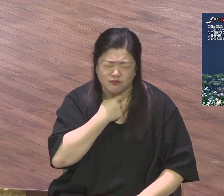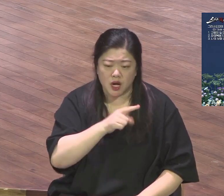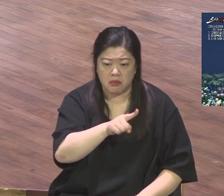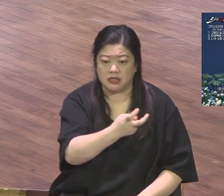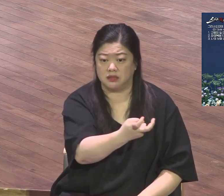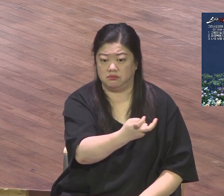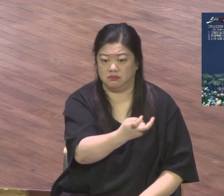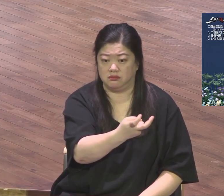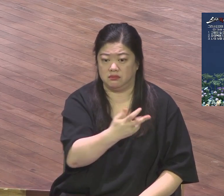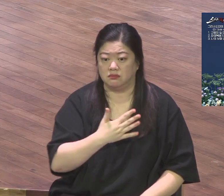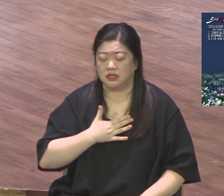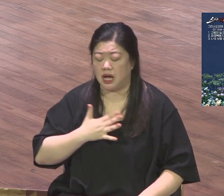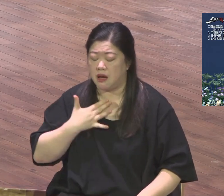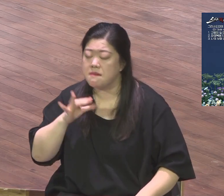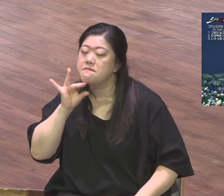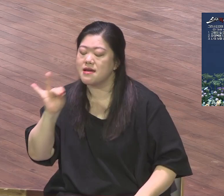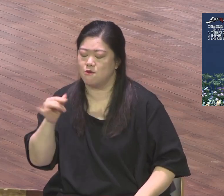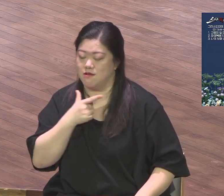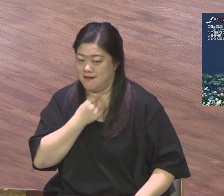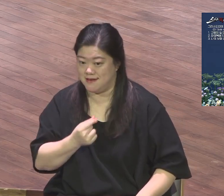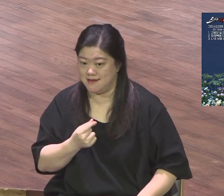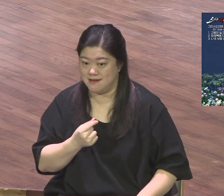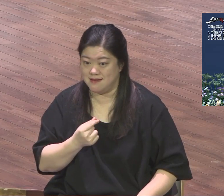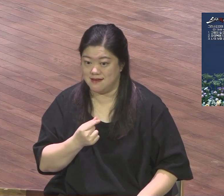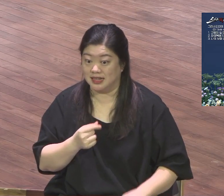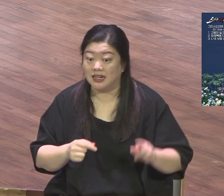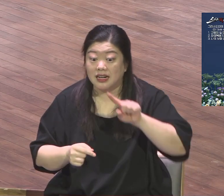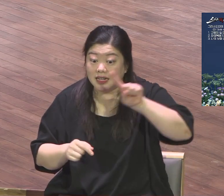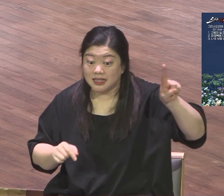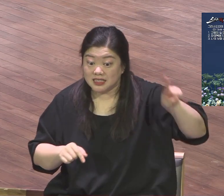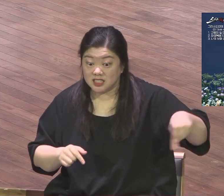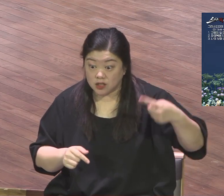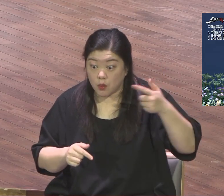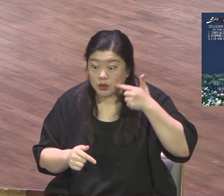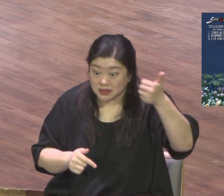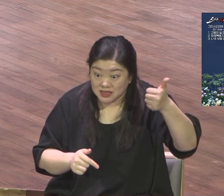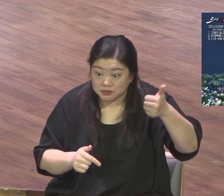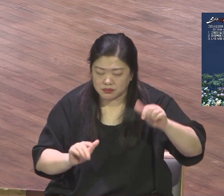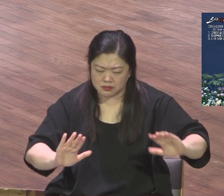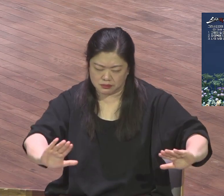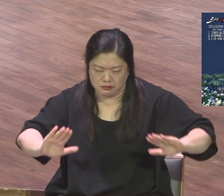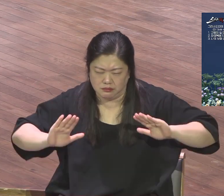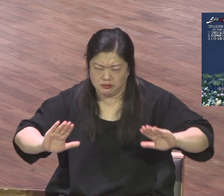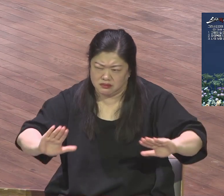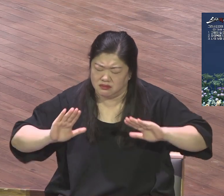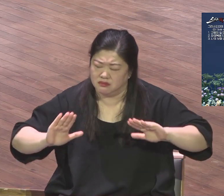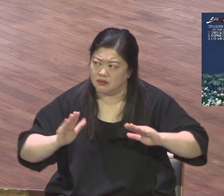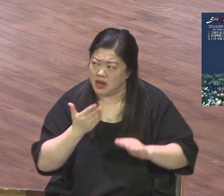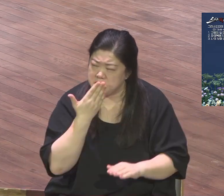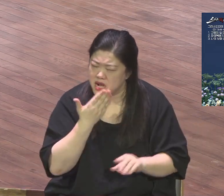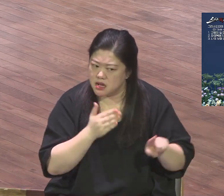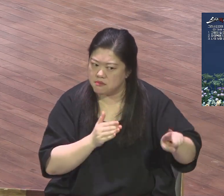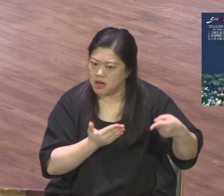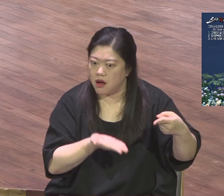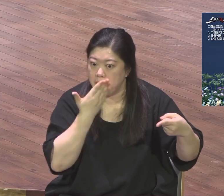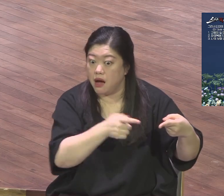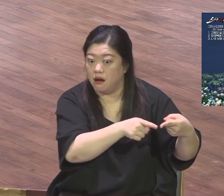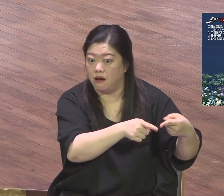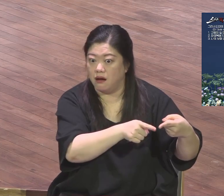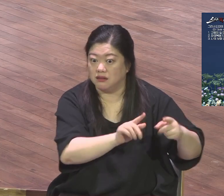여러분, 정은진 목사님 푸샵 하신 거 보셨습니까? 말씀 안 해도 내가 볼 땐 120 넉넉히 하실 것 같아요. 저는